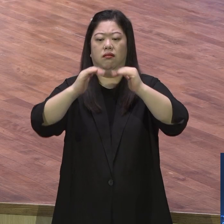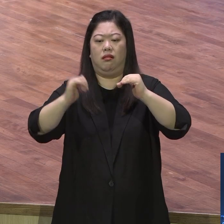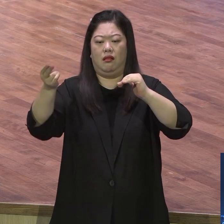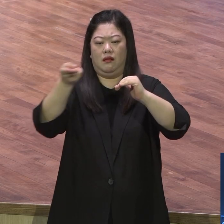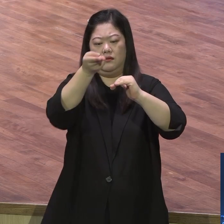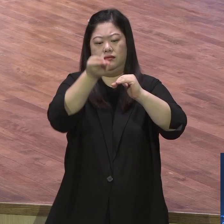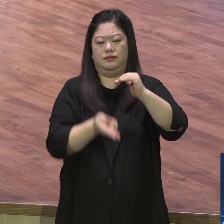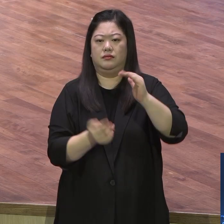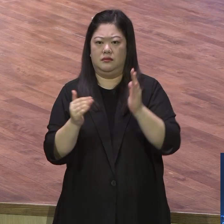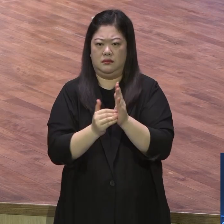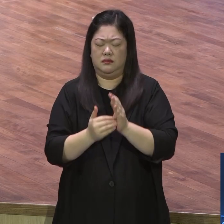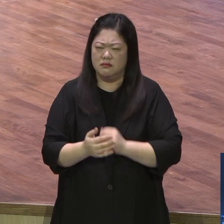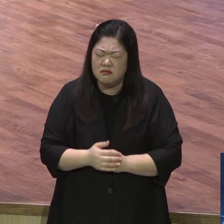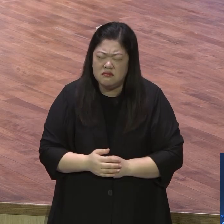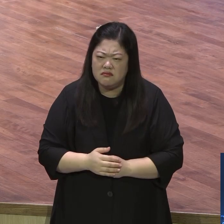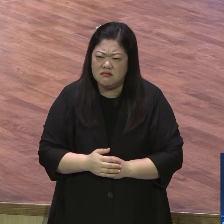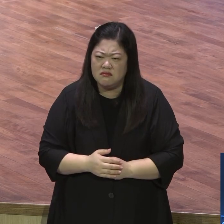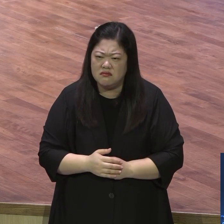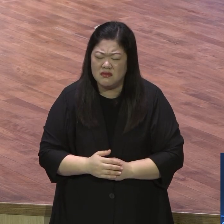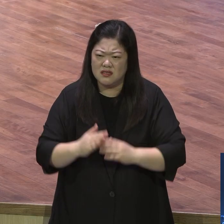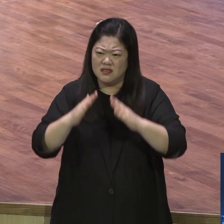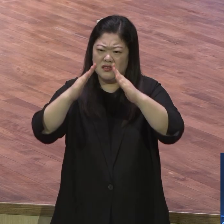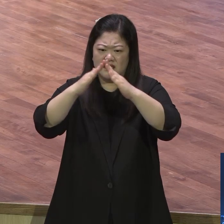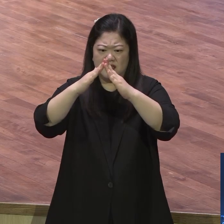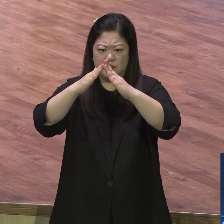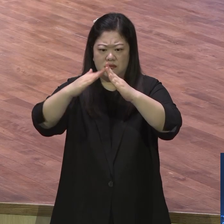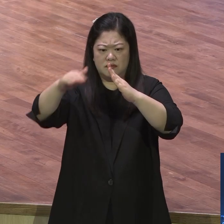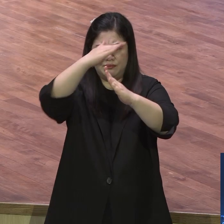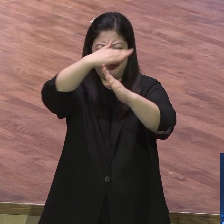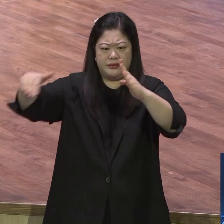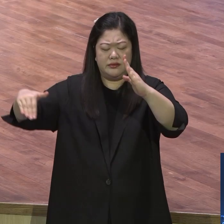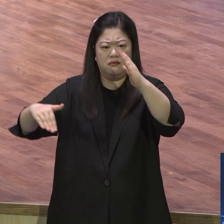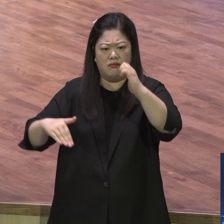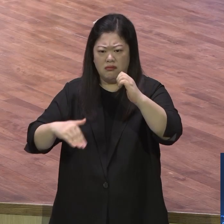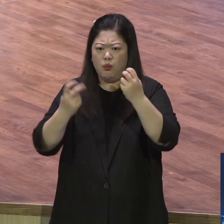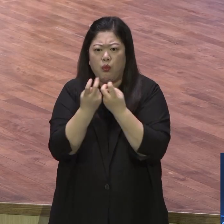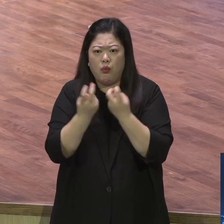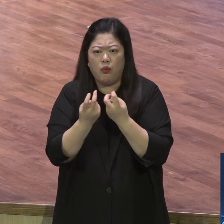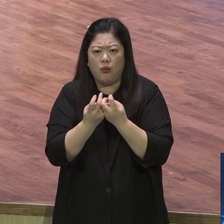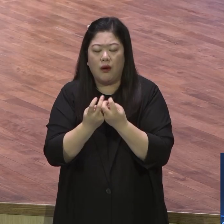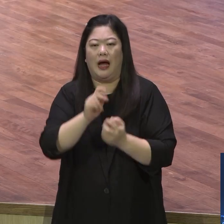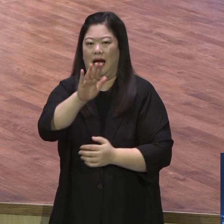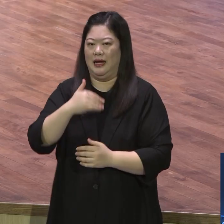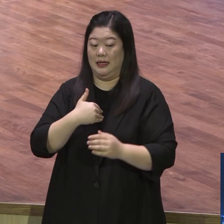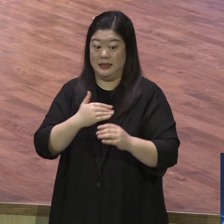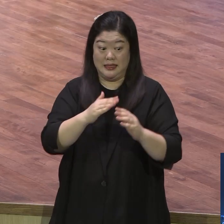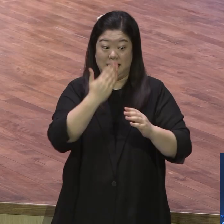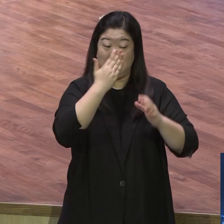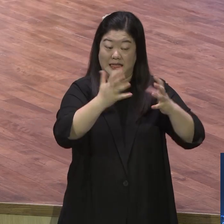그러나 당시 이스라엘 사람들에게 집이라는 것이 아주 그렇게